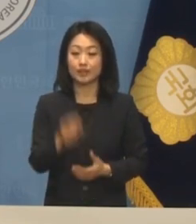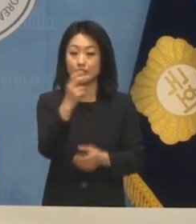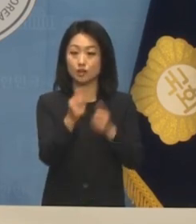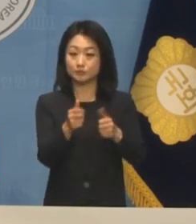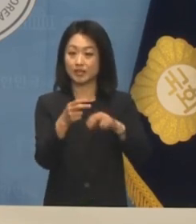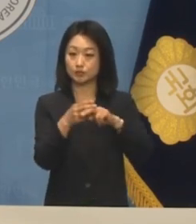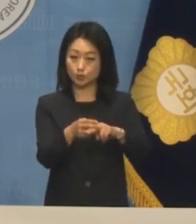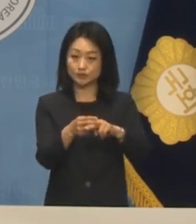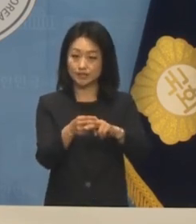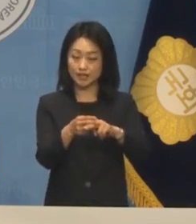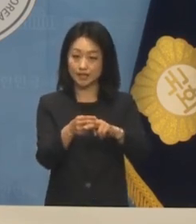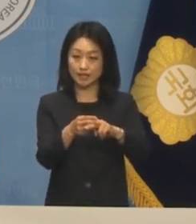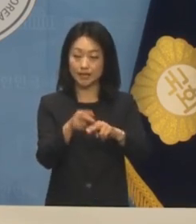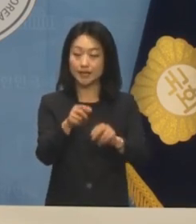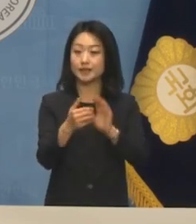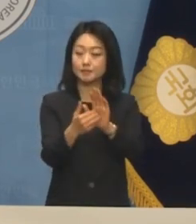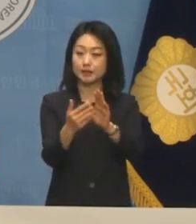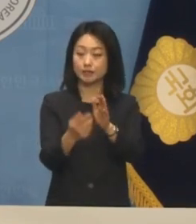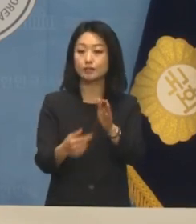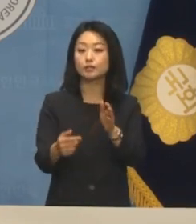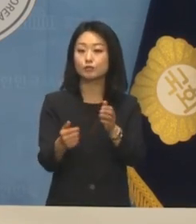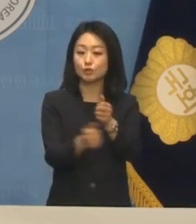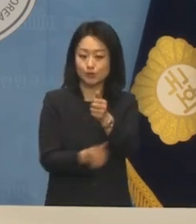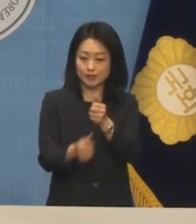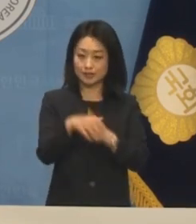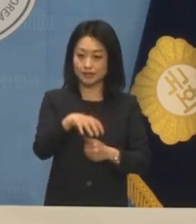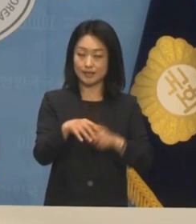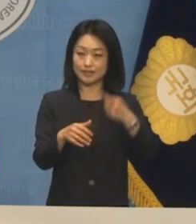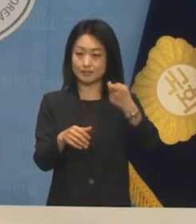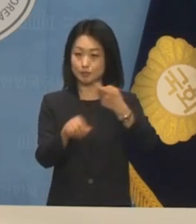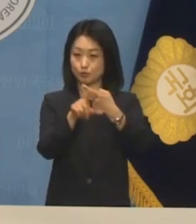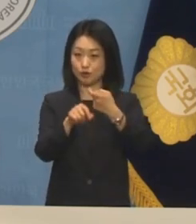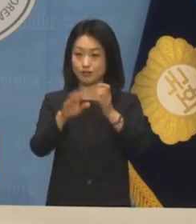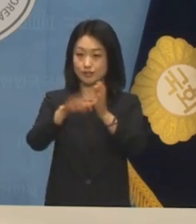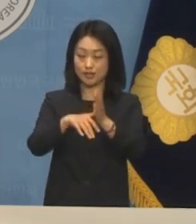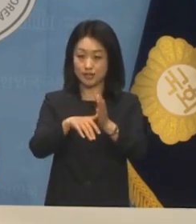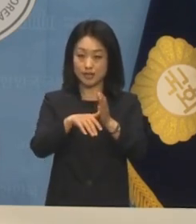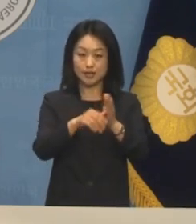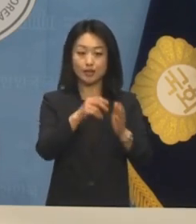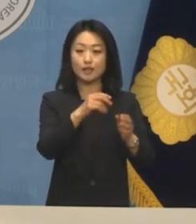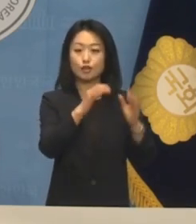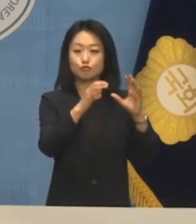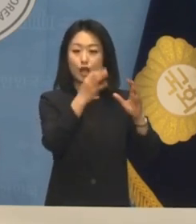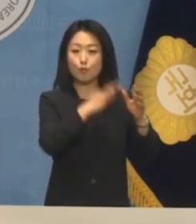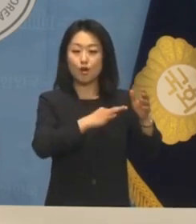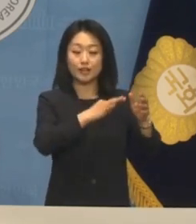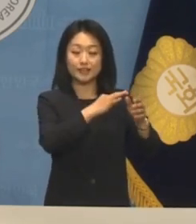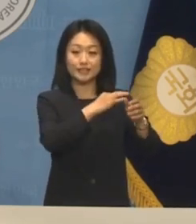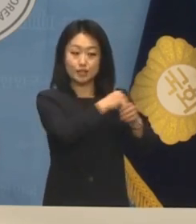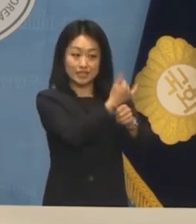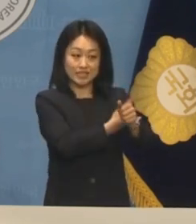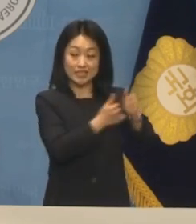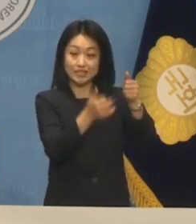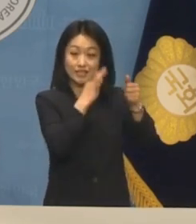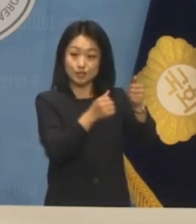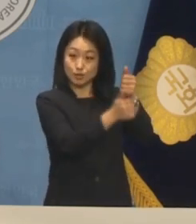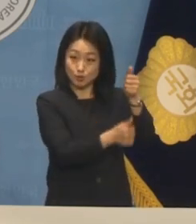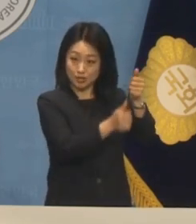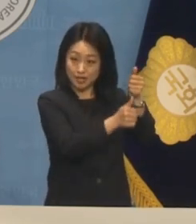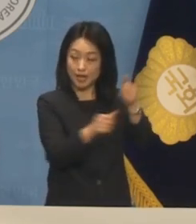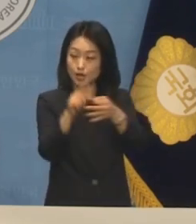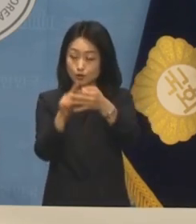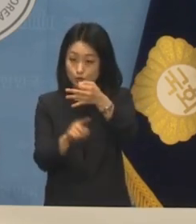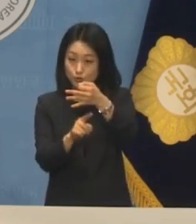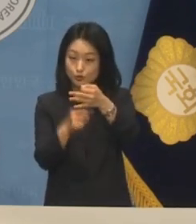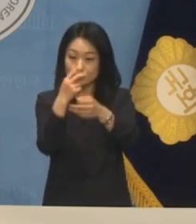검찰 독재 정치탄압 대책위원회는 지난 11월 권익위에 윤석열 대통령이 서울중앙지검장 당시